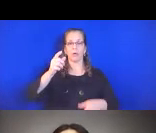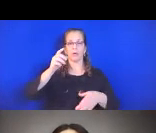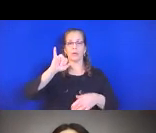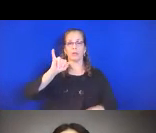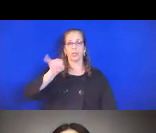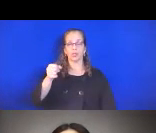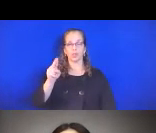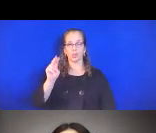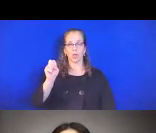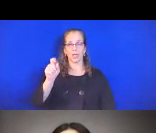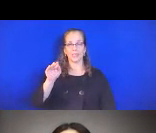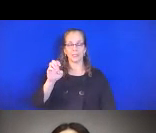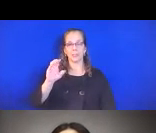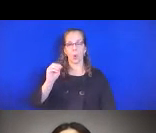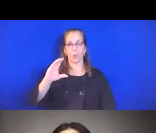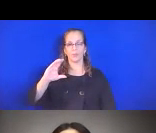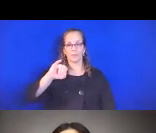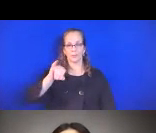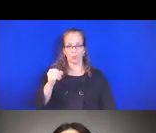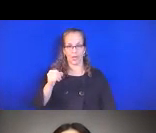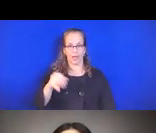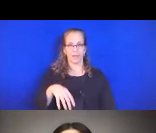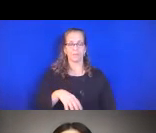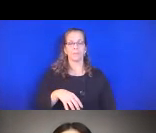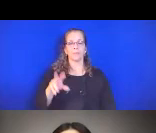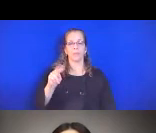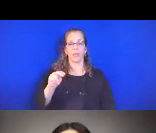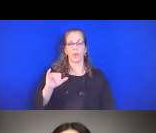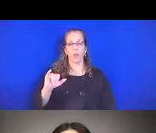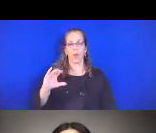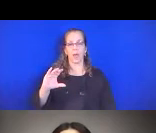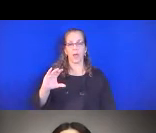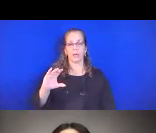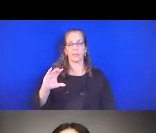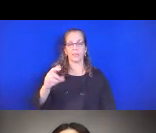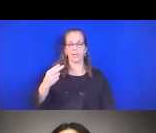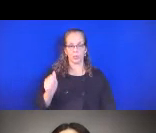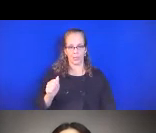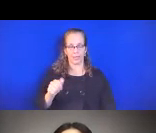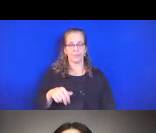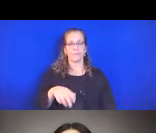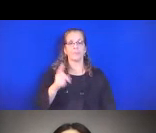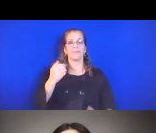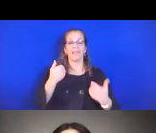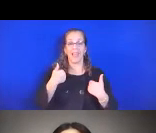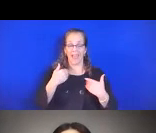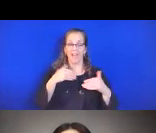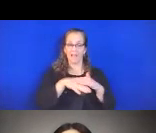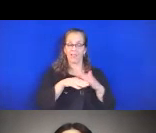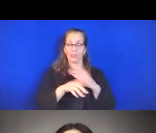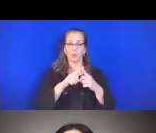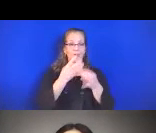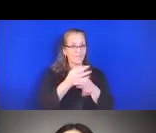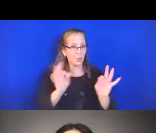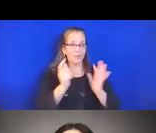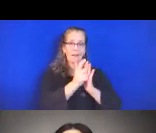是可以上网去查你自己的zip code， 你自己的这个邮编号码，所以去找到